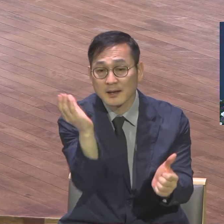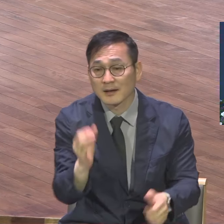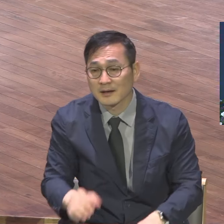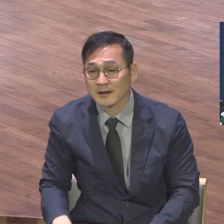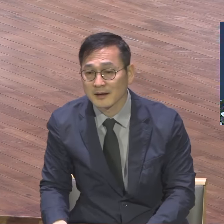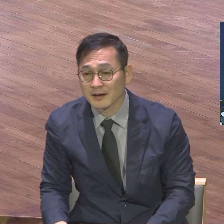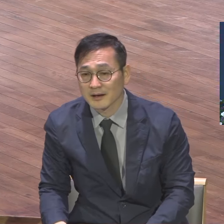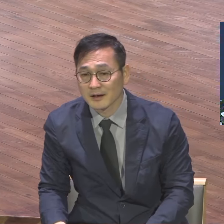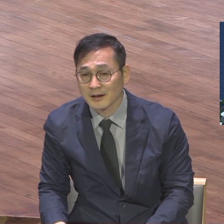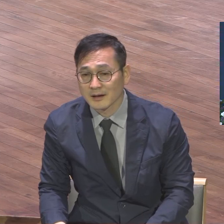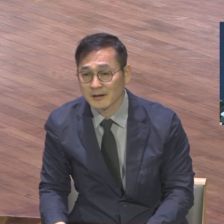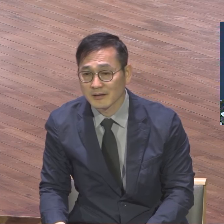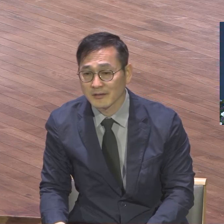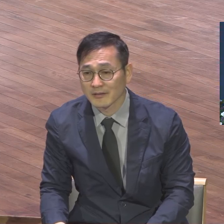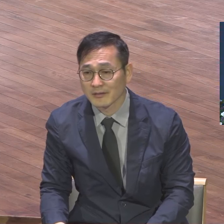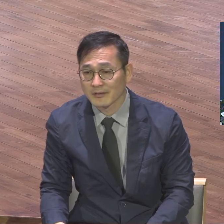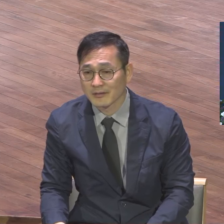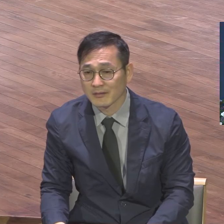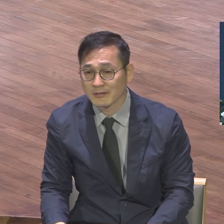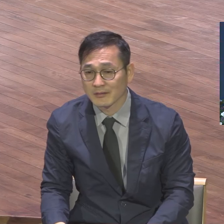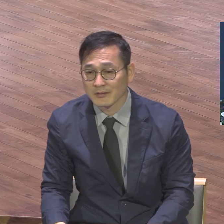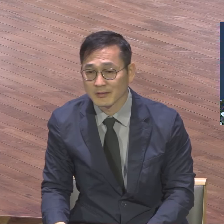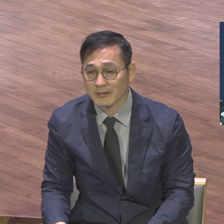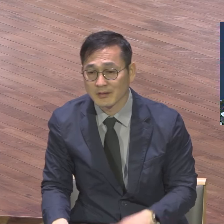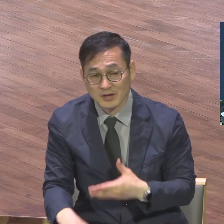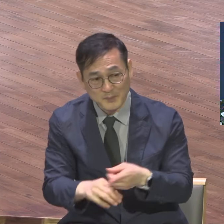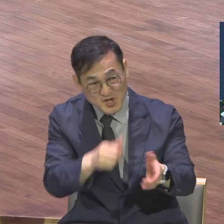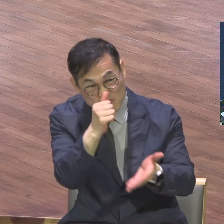못해요. 일사부재리 원칙에 의해서 끝나는 겁니다.